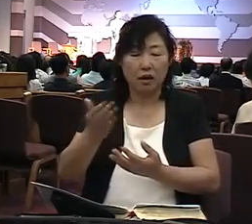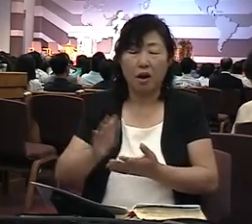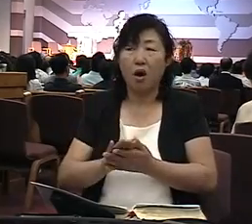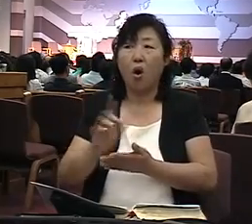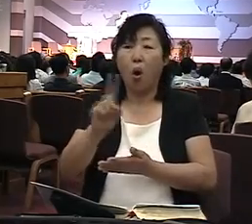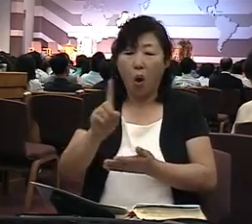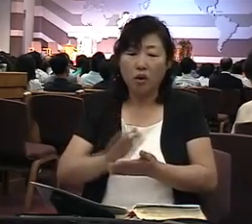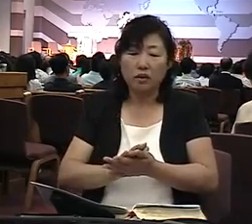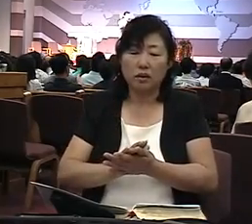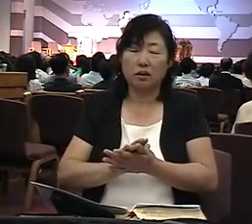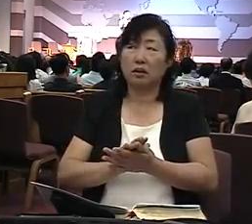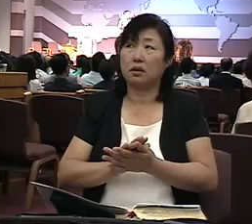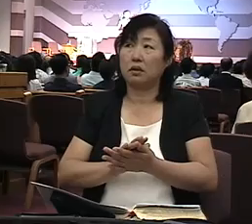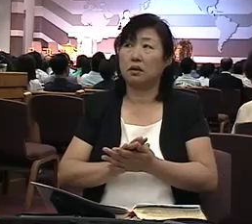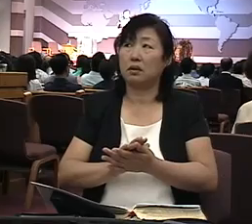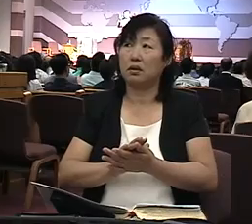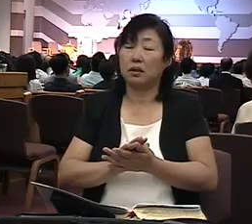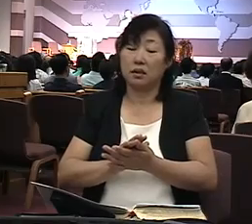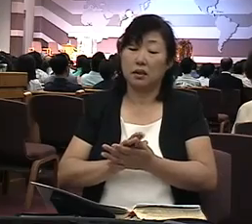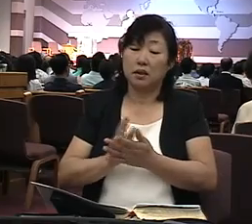어찌하여 Fit for the King이라는 브랜드를